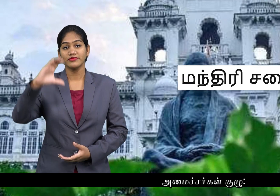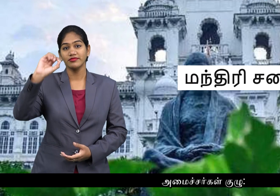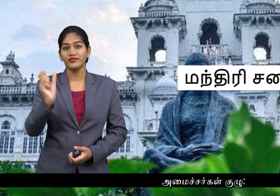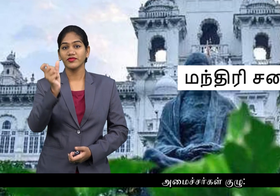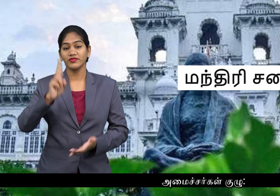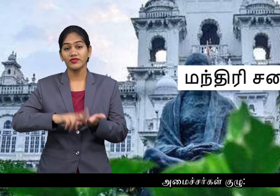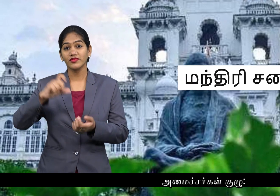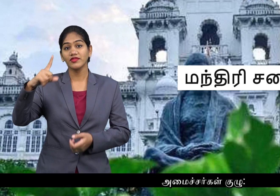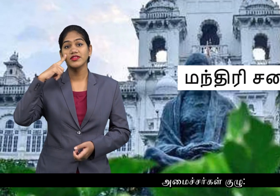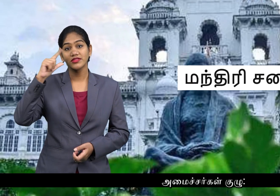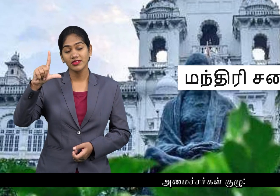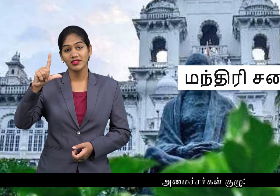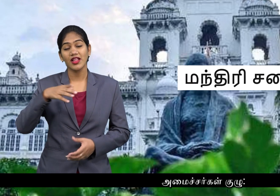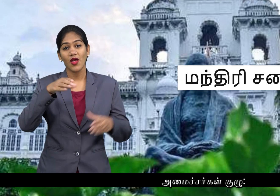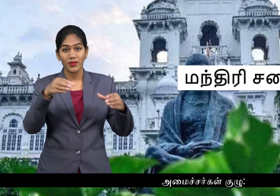அமைச்சர்கள் குழு